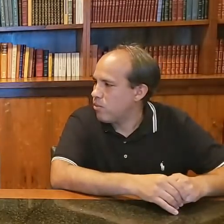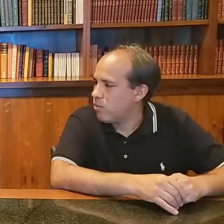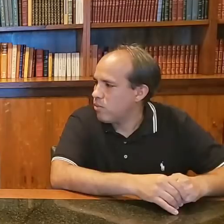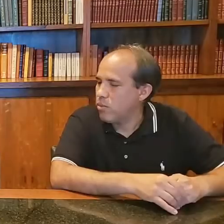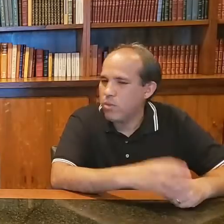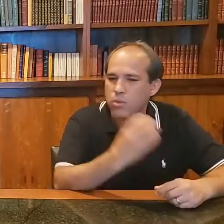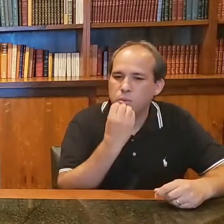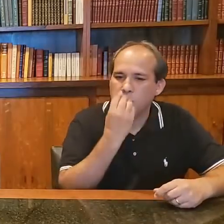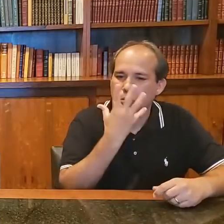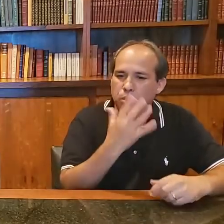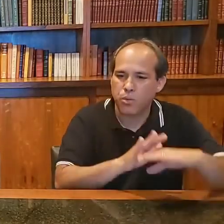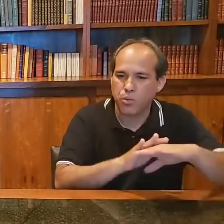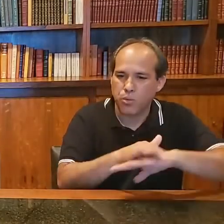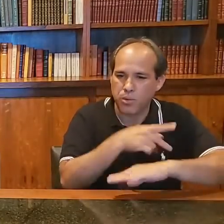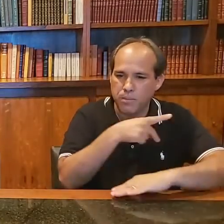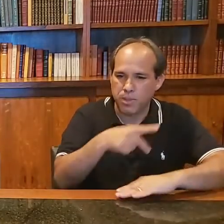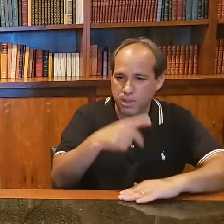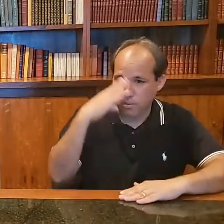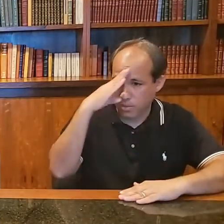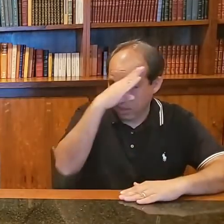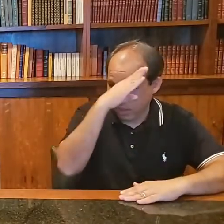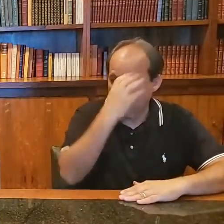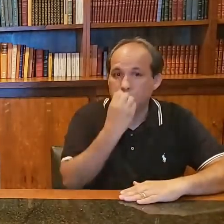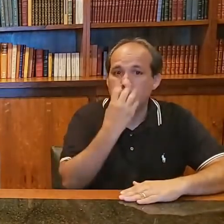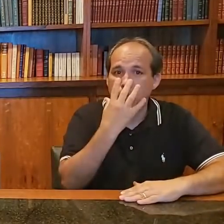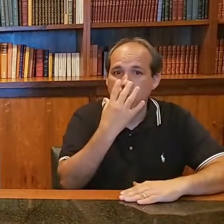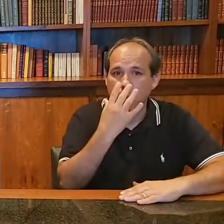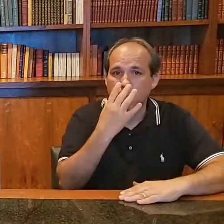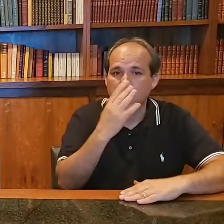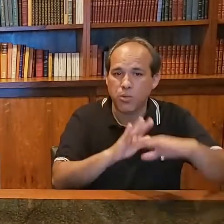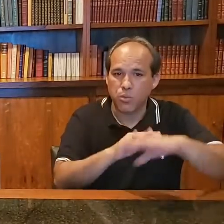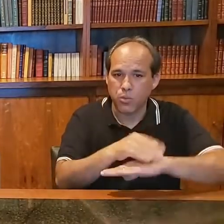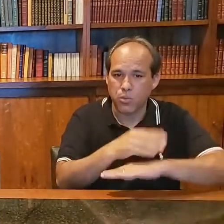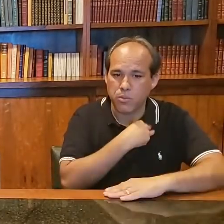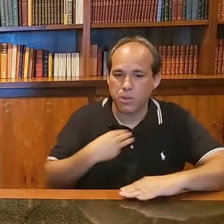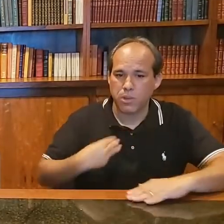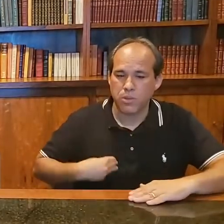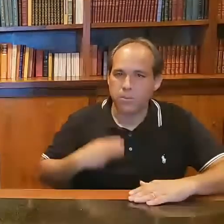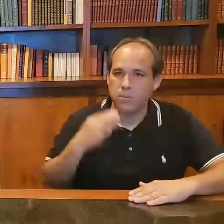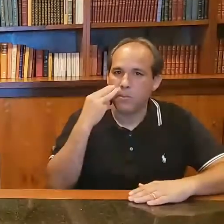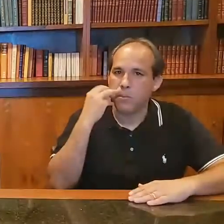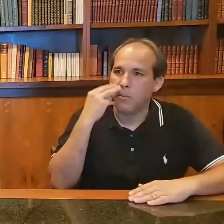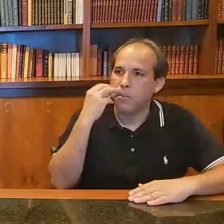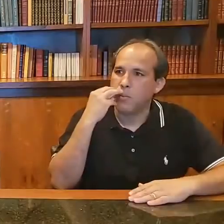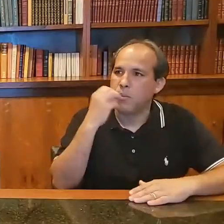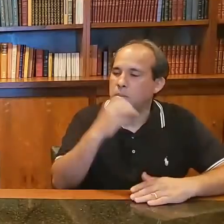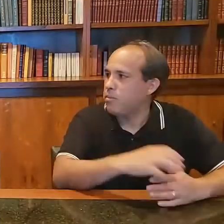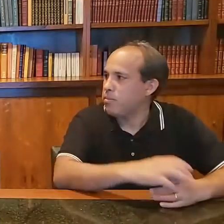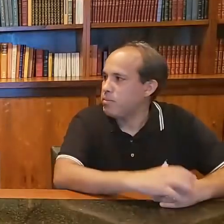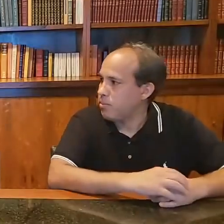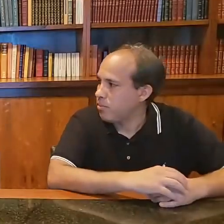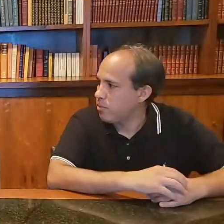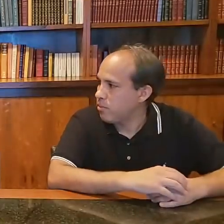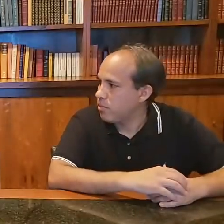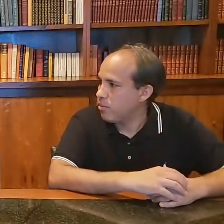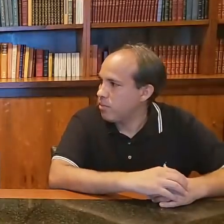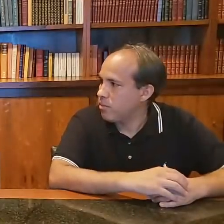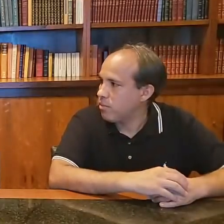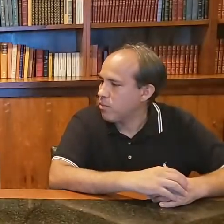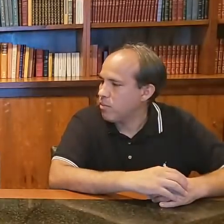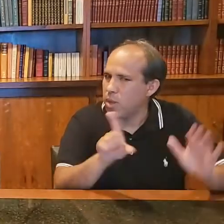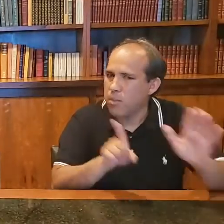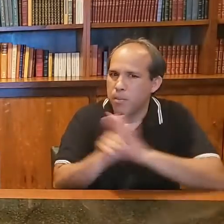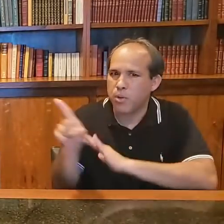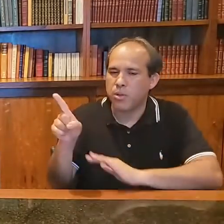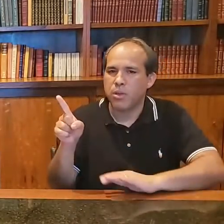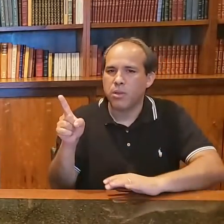Boa noite, presidente Bolsonaro. Boa noite, ministro Milton Ribeiro. Para encostar no microfone. Ministro,